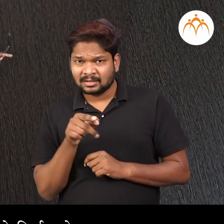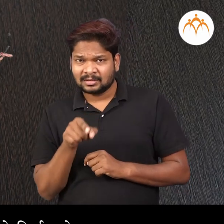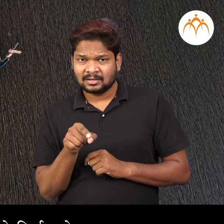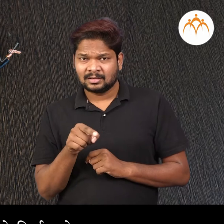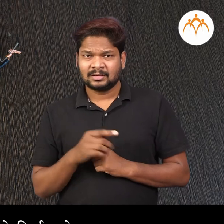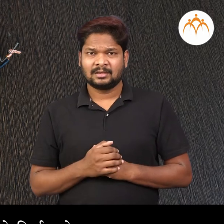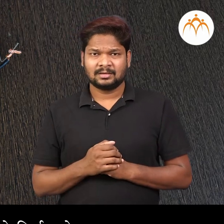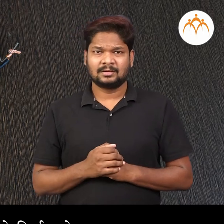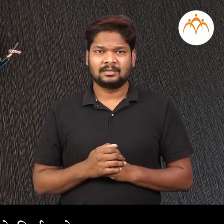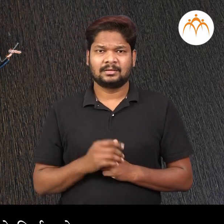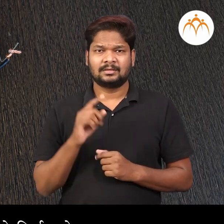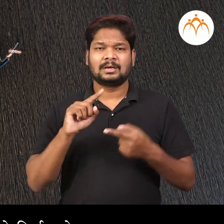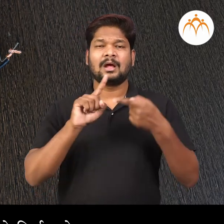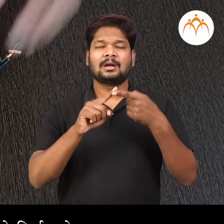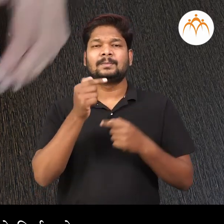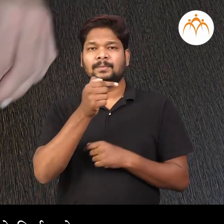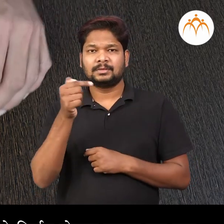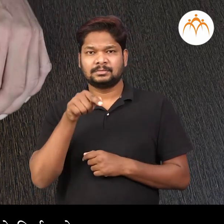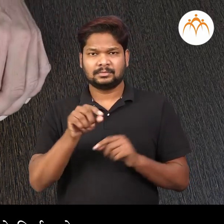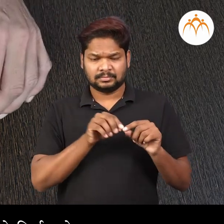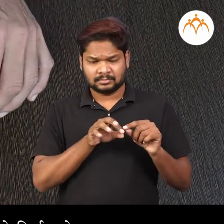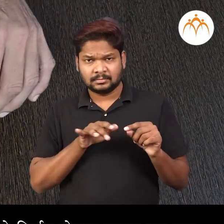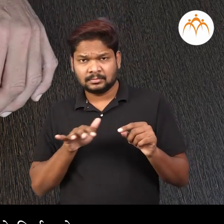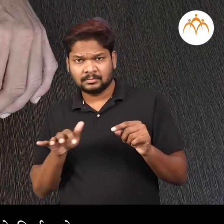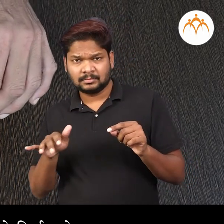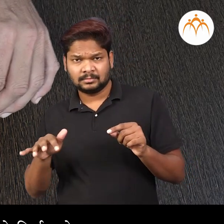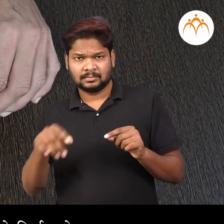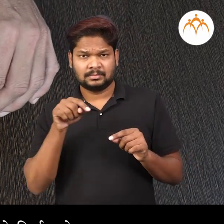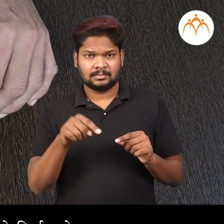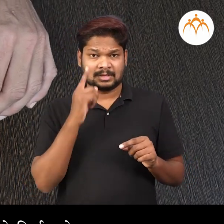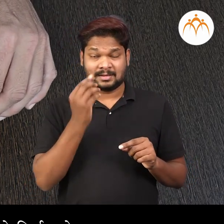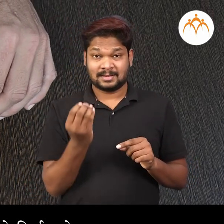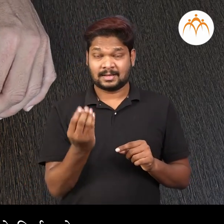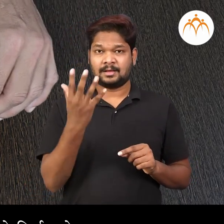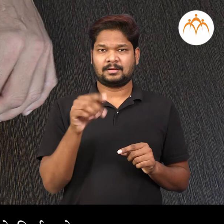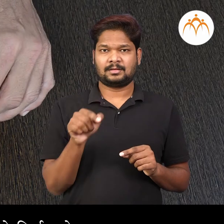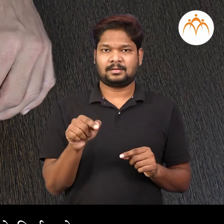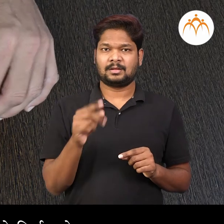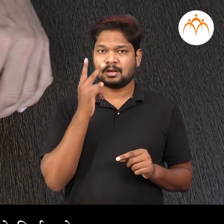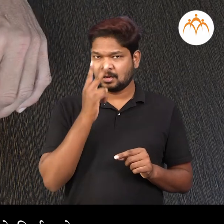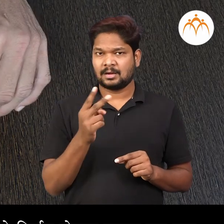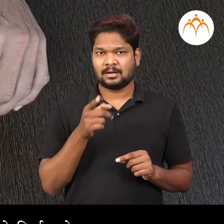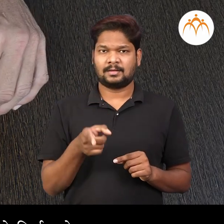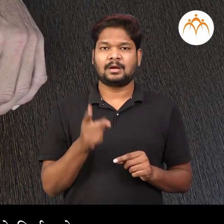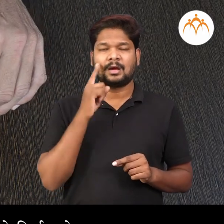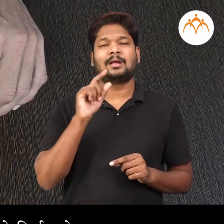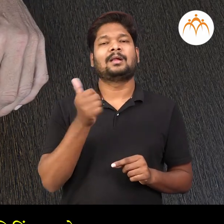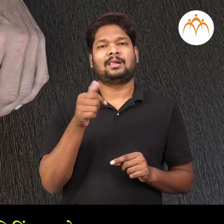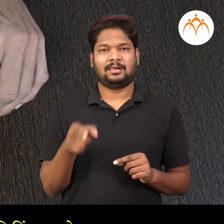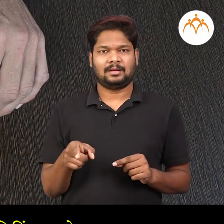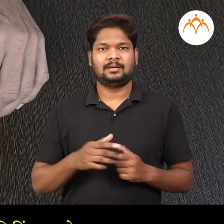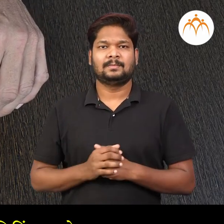अर्पण इलेक्ट्रॉनिक्स वह निर्माण रामप्रकाश पुत्र शकूर